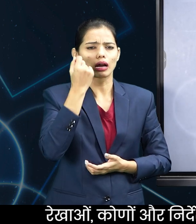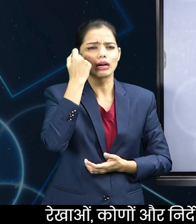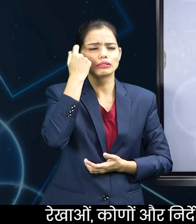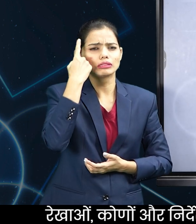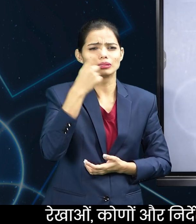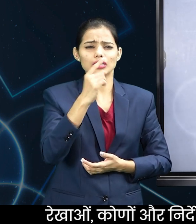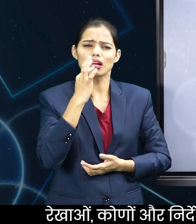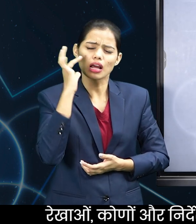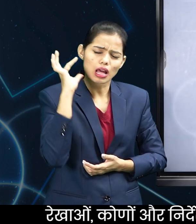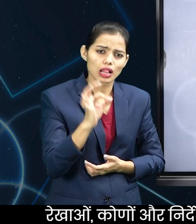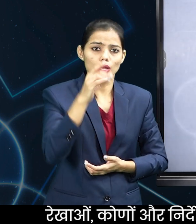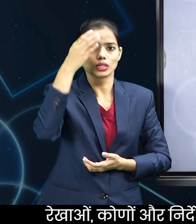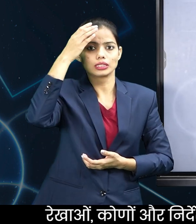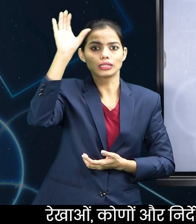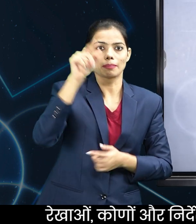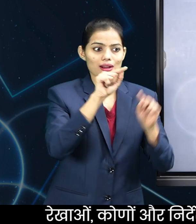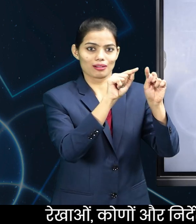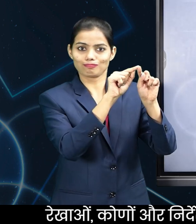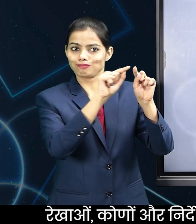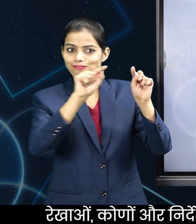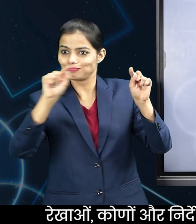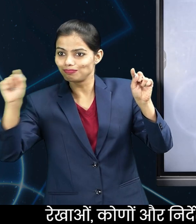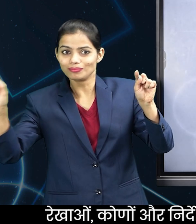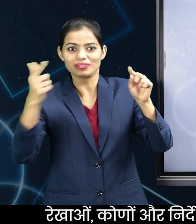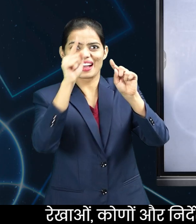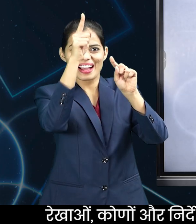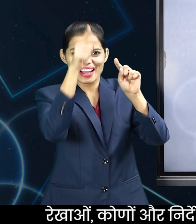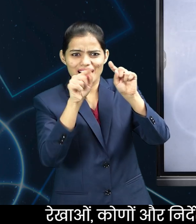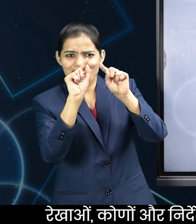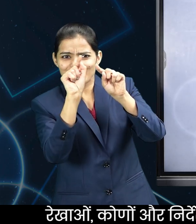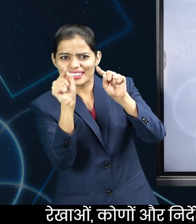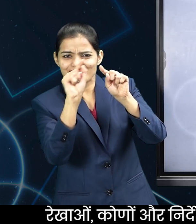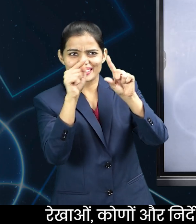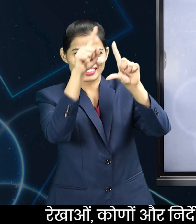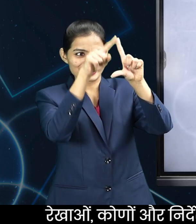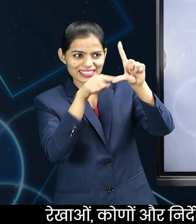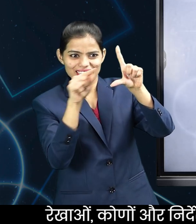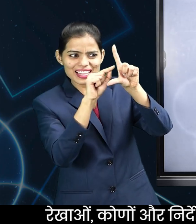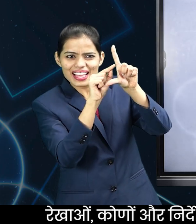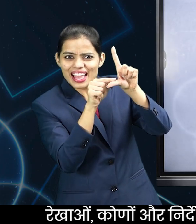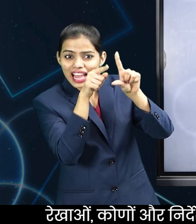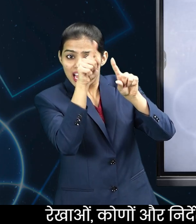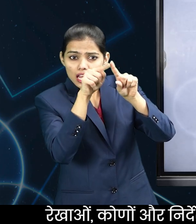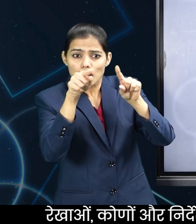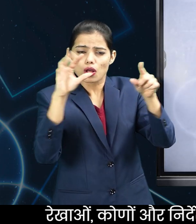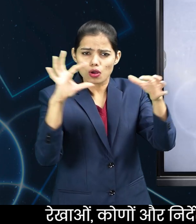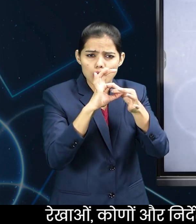रेखाओं, कोणों और निर्देशांक प्रणालियों की प्रमुख अवधारणाओं को समझना।